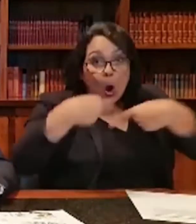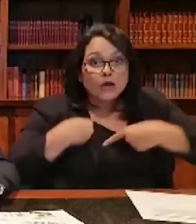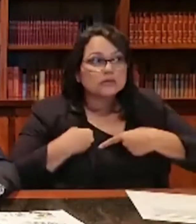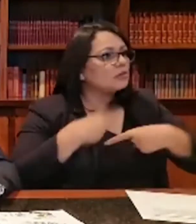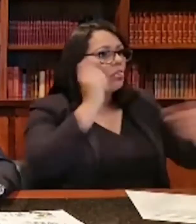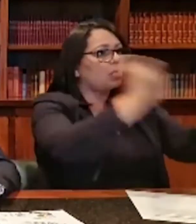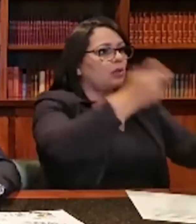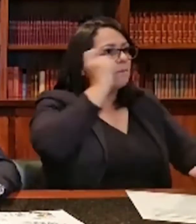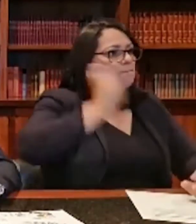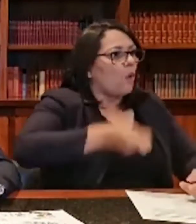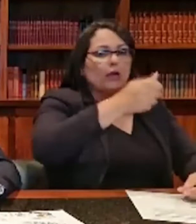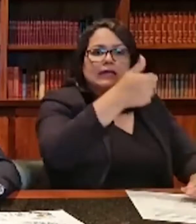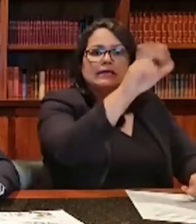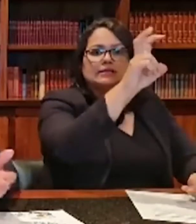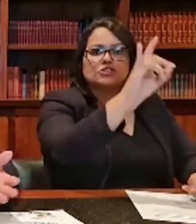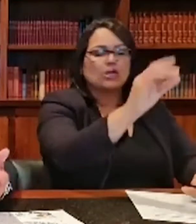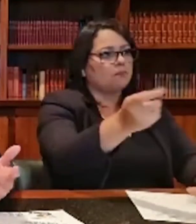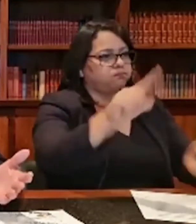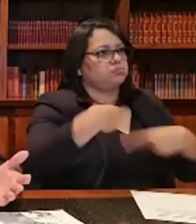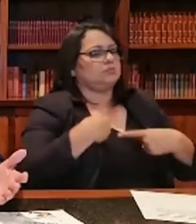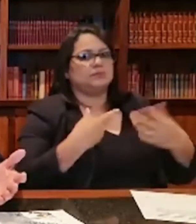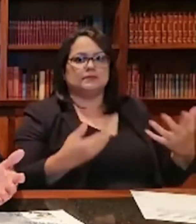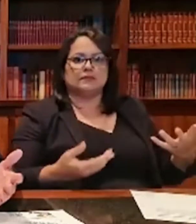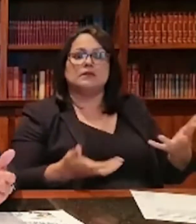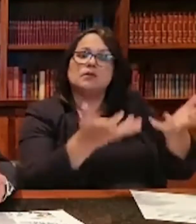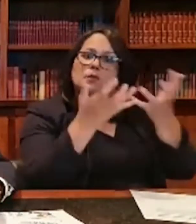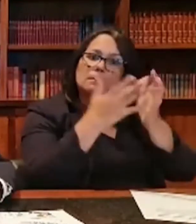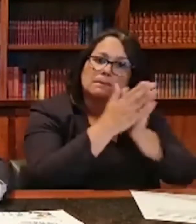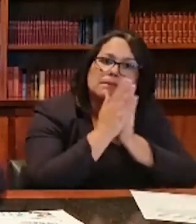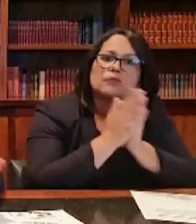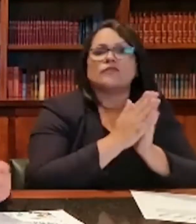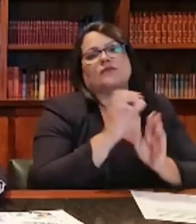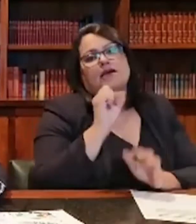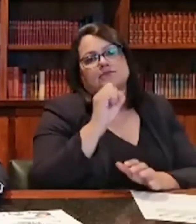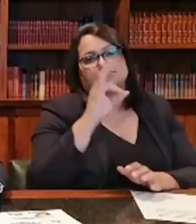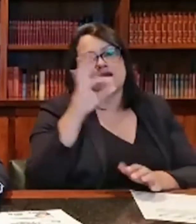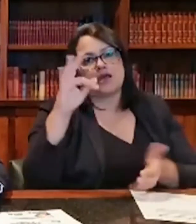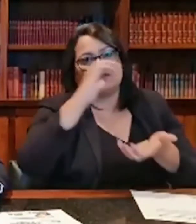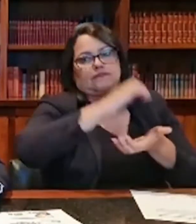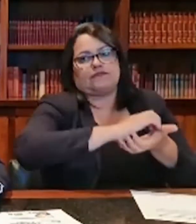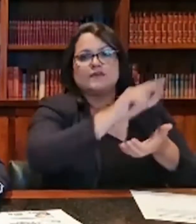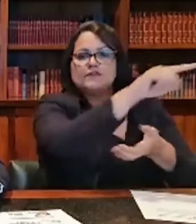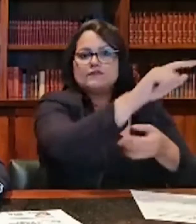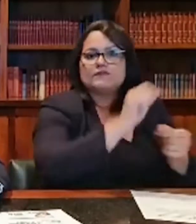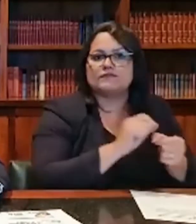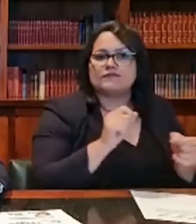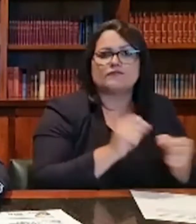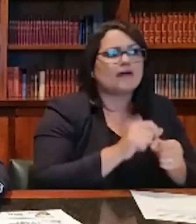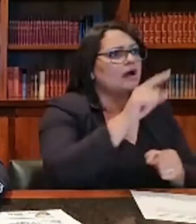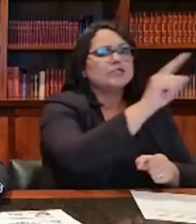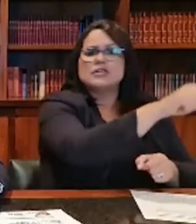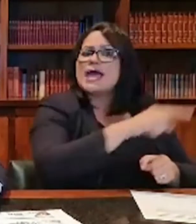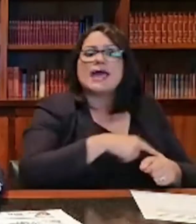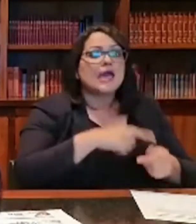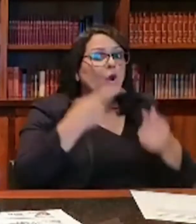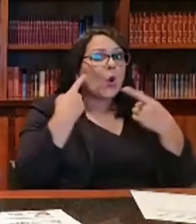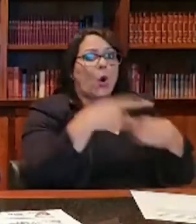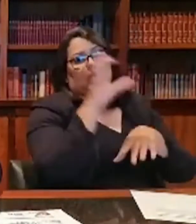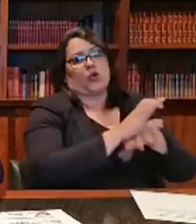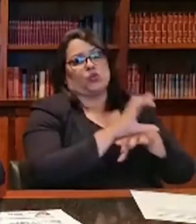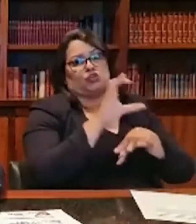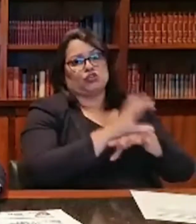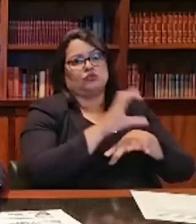pessoal bate o martelo contra a gente. E o que eu quero que o Supremo faça, né? Que é uma ação direta de inconstitucionalidade por omissão.